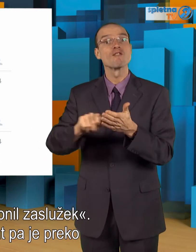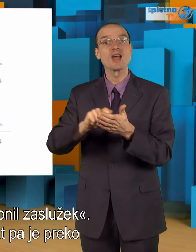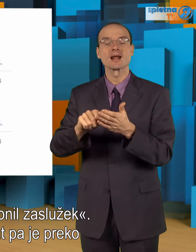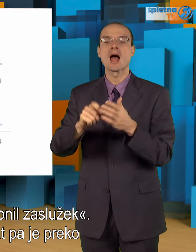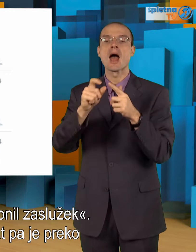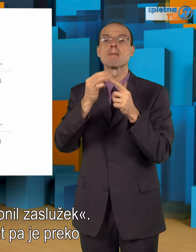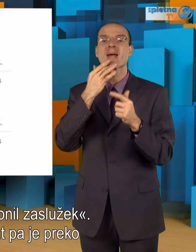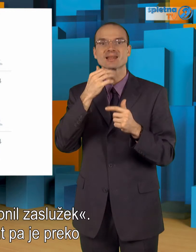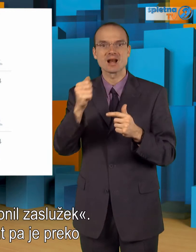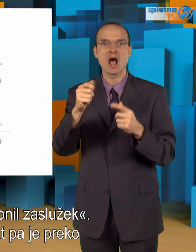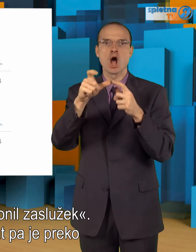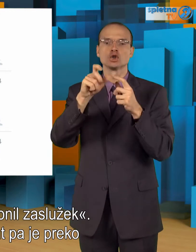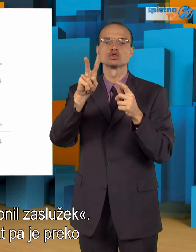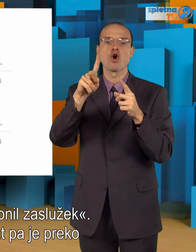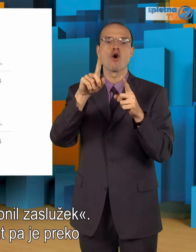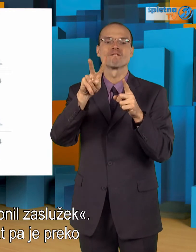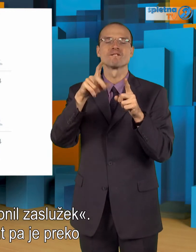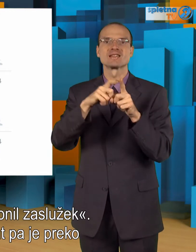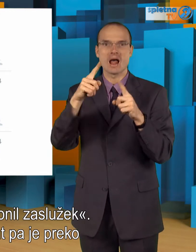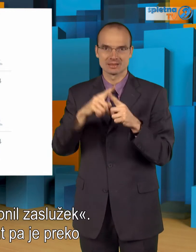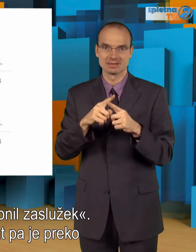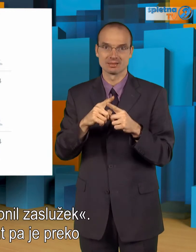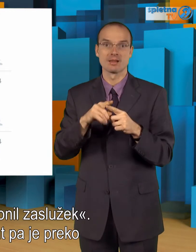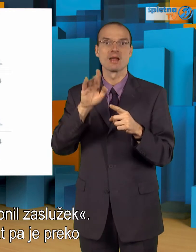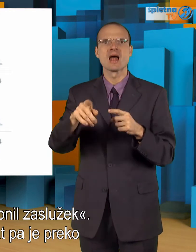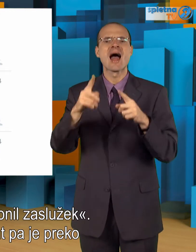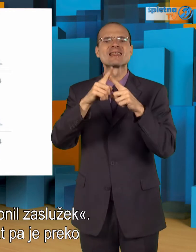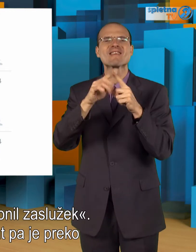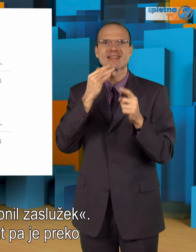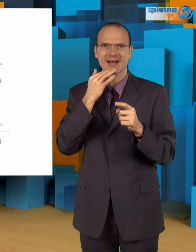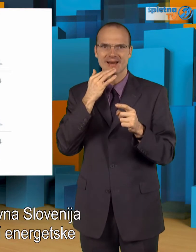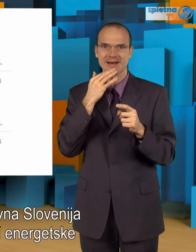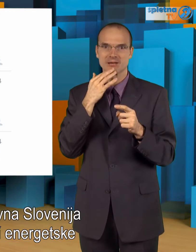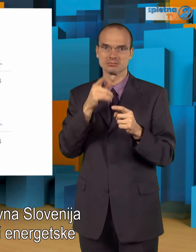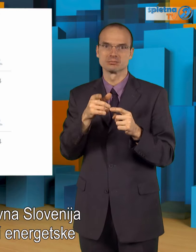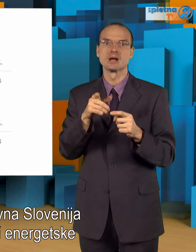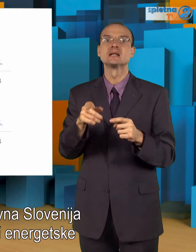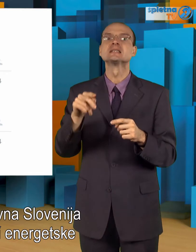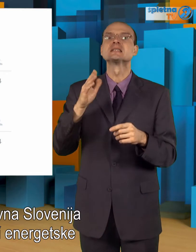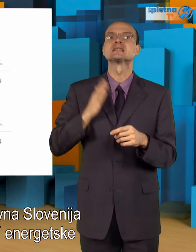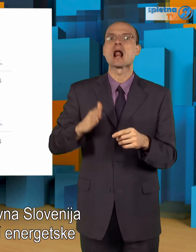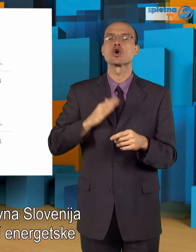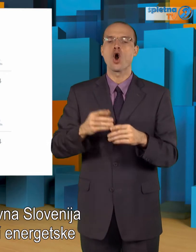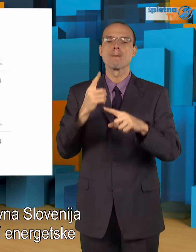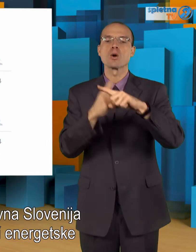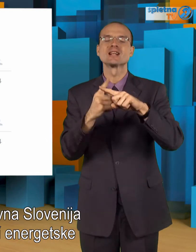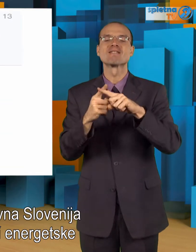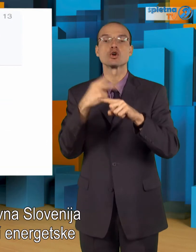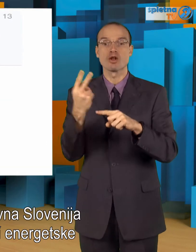Novinarka Petra Sovdat pa je preko Twitterja stranko Pozitivna Slovenija pozvala, da naj poceni energetske